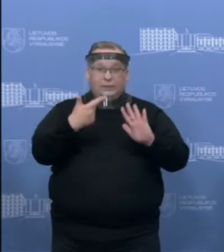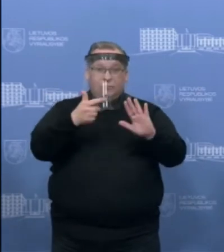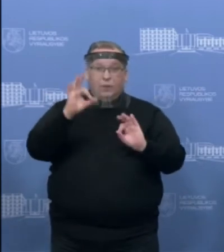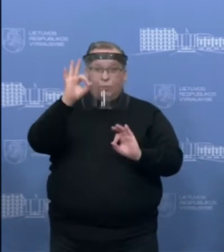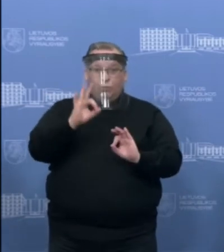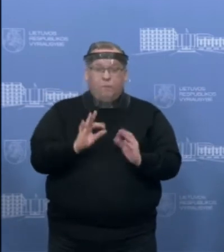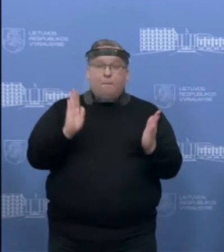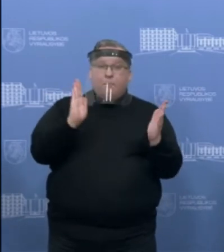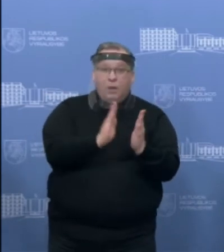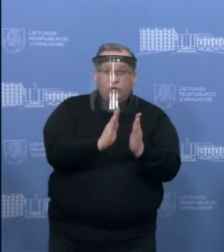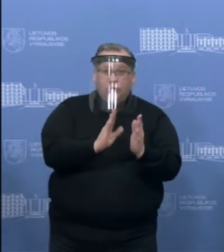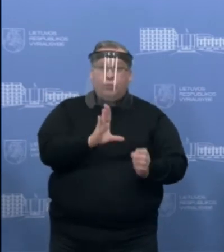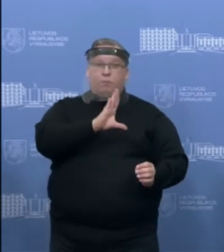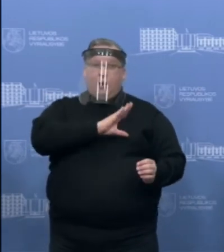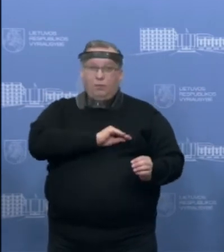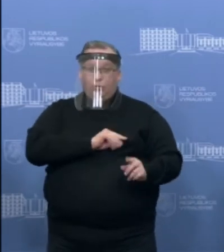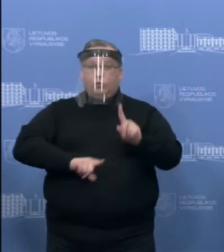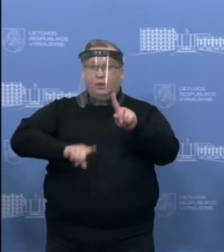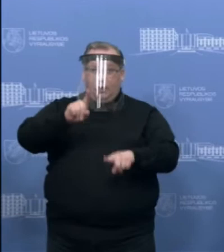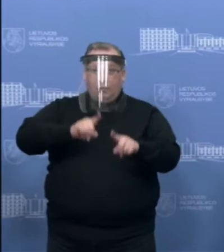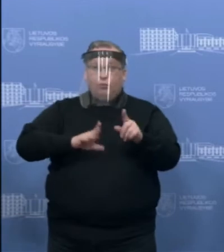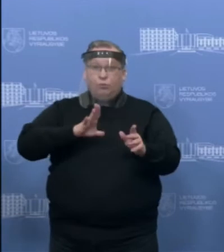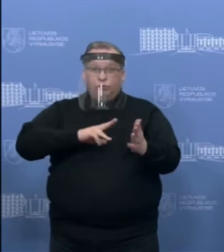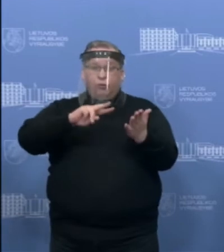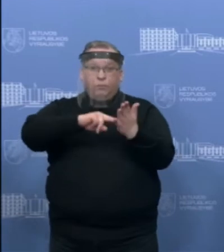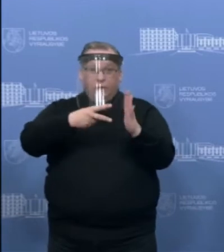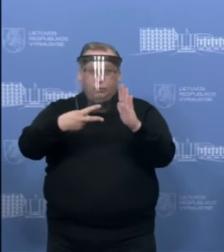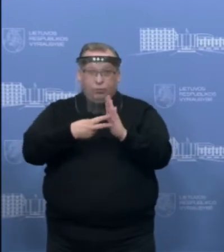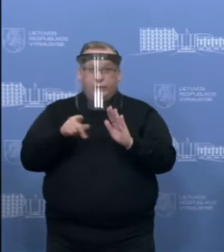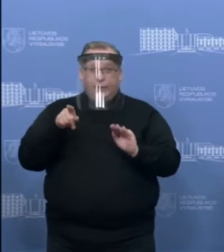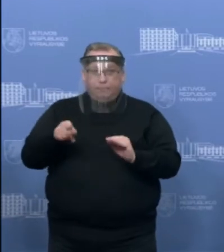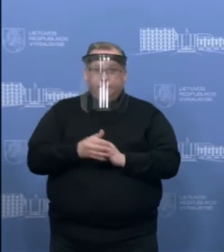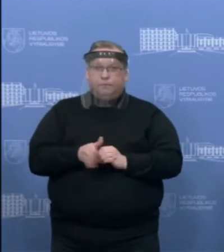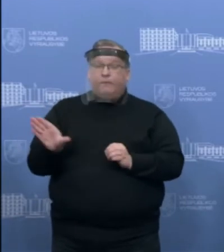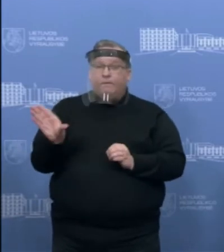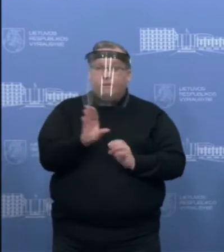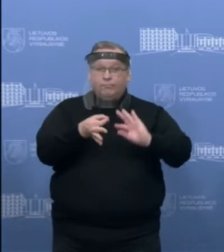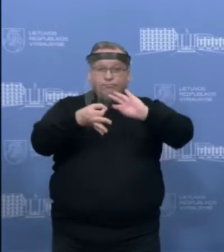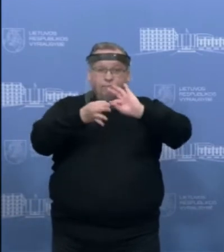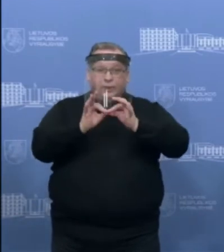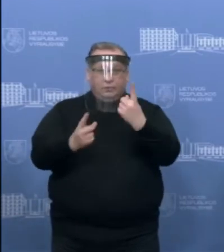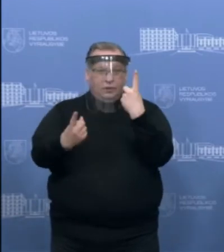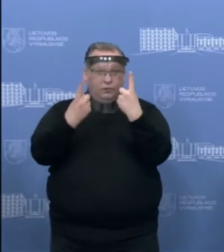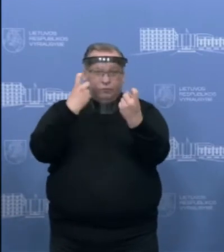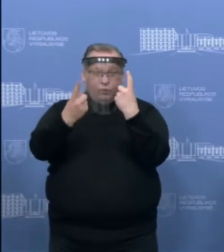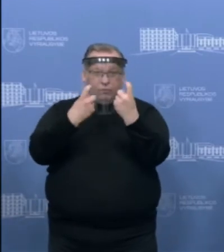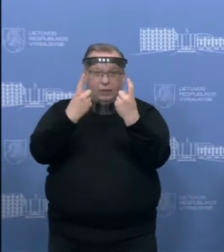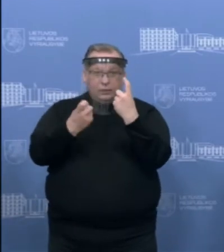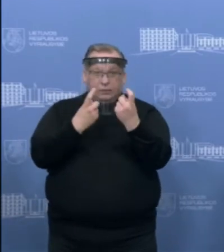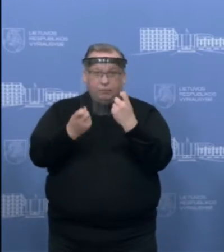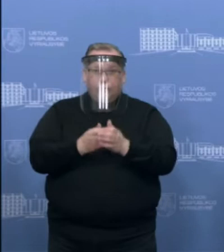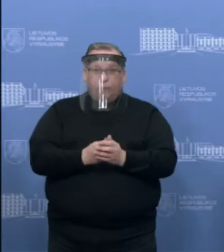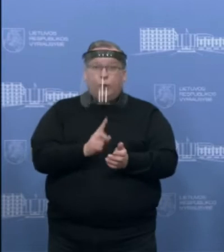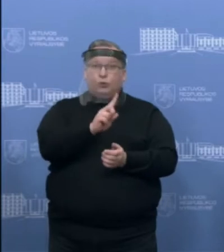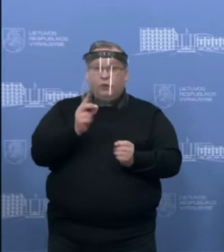32,7% mažiau pajamų negu kad planuota. Visa detali informacija už